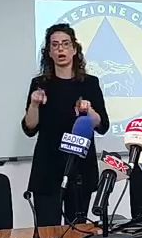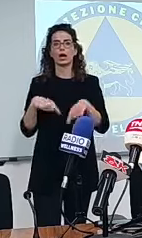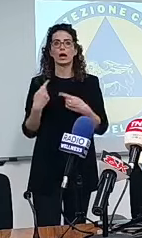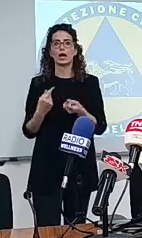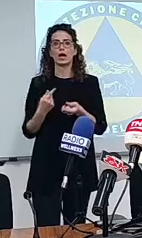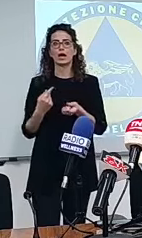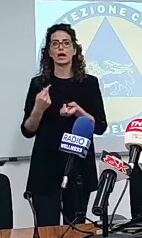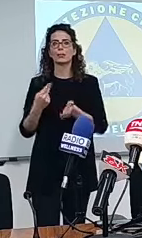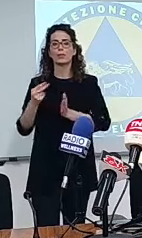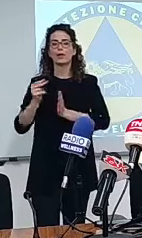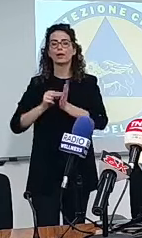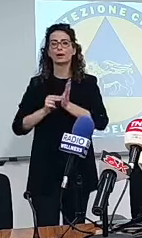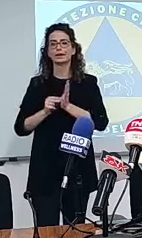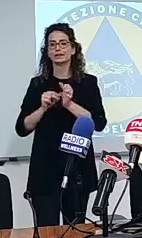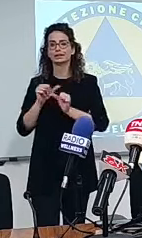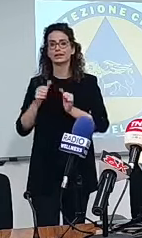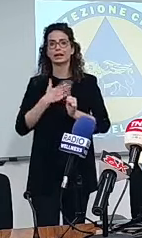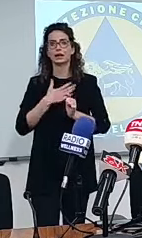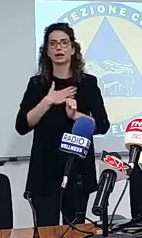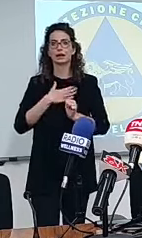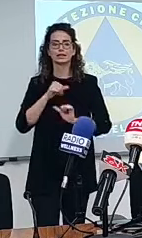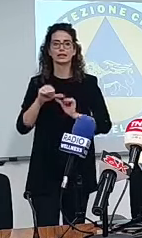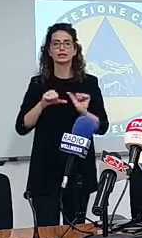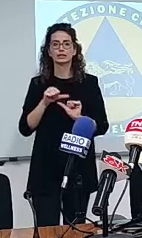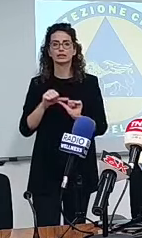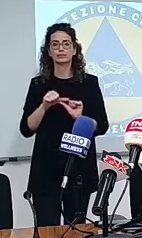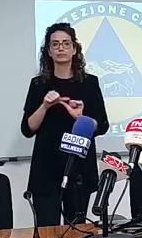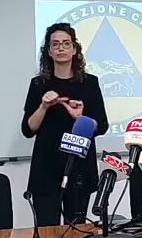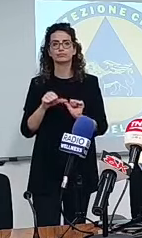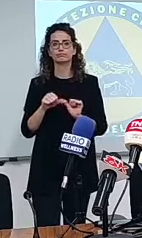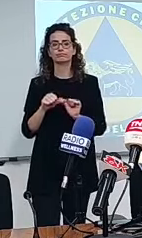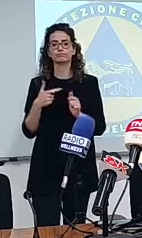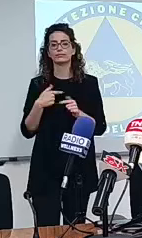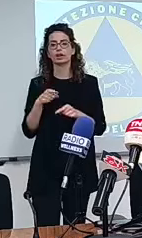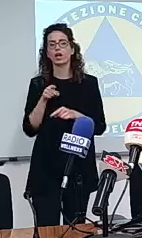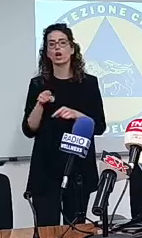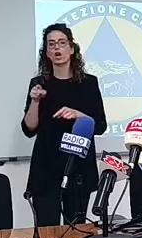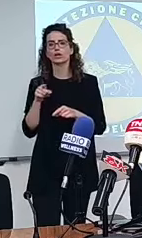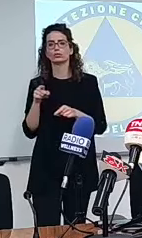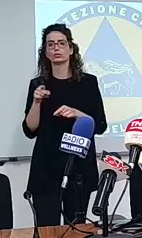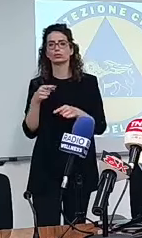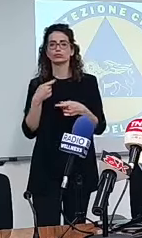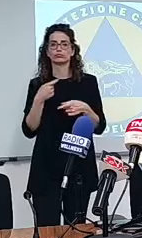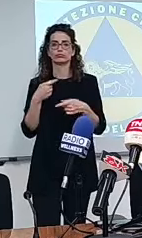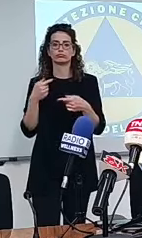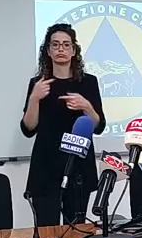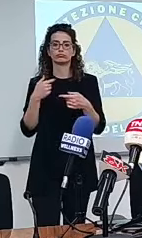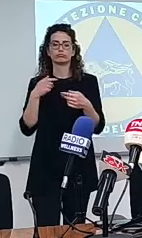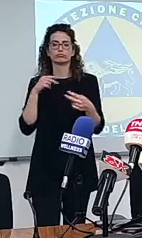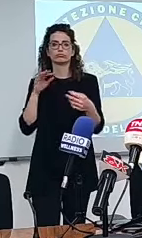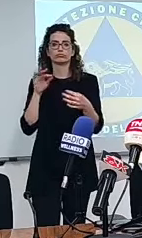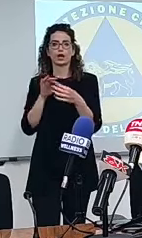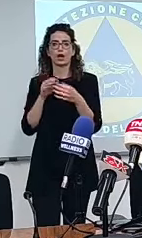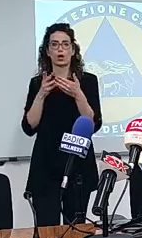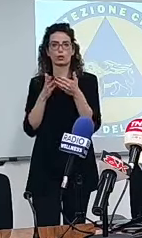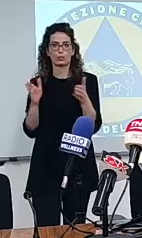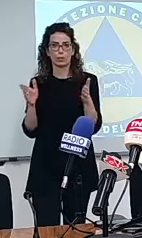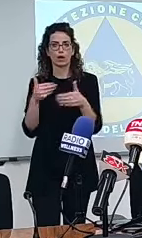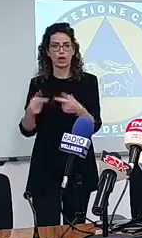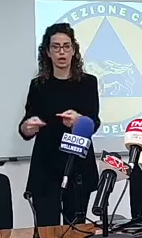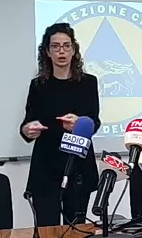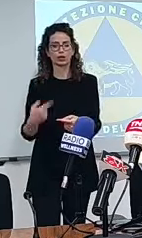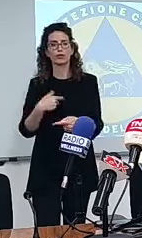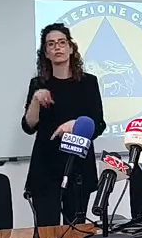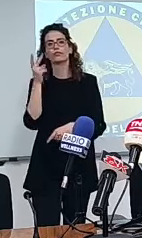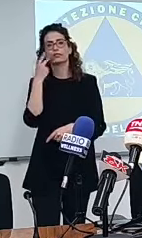le regole, sono cambiate le fasce d'età. Con loro il discorso è ancora aperto, adesso vediamo, perché